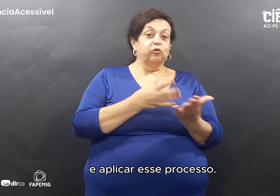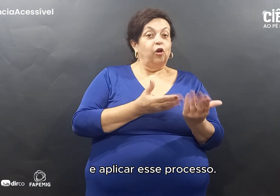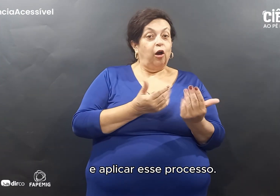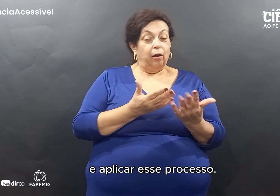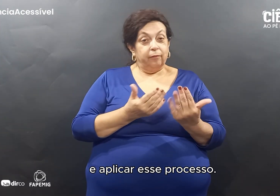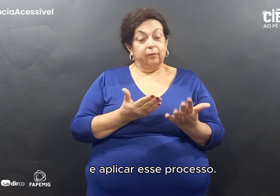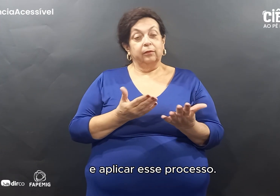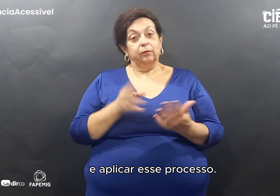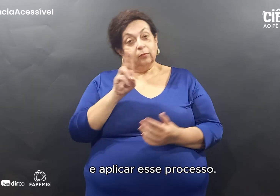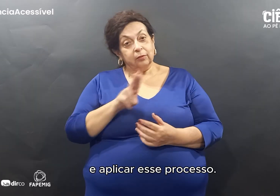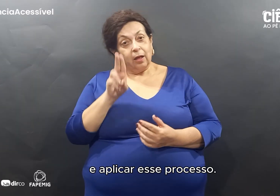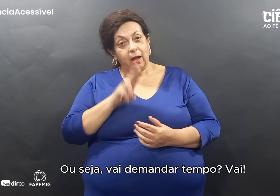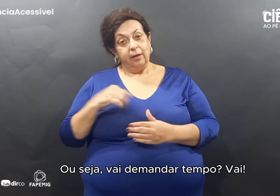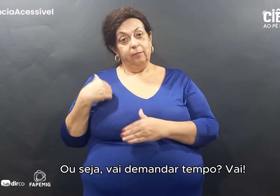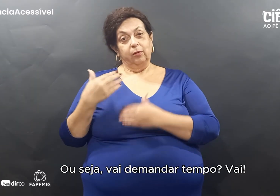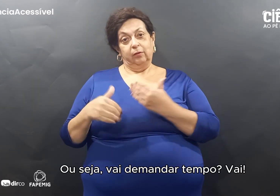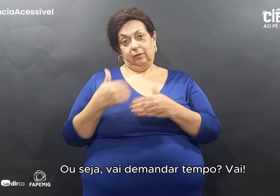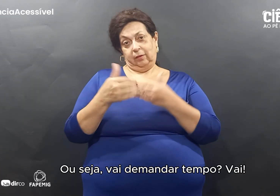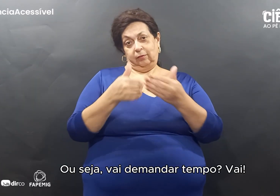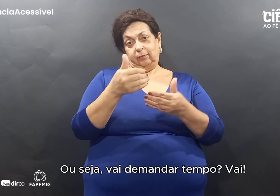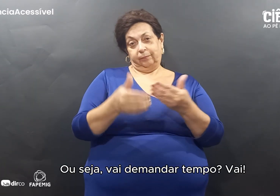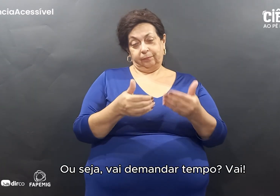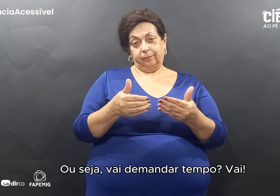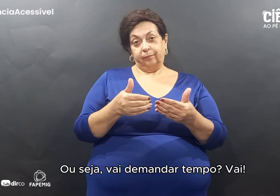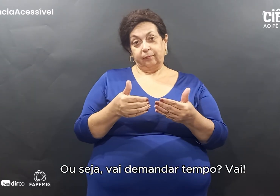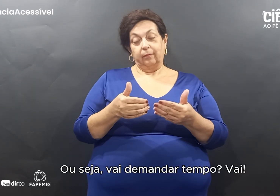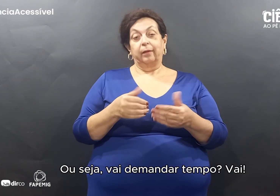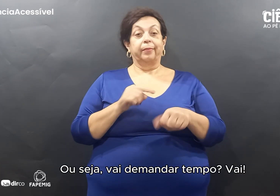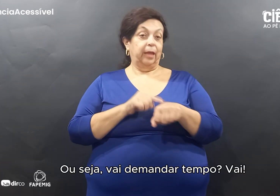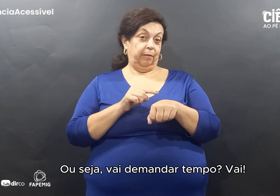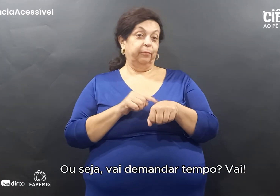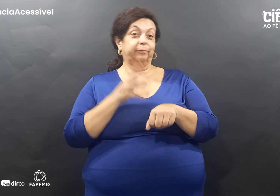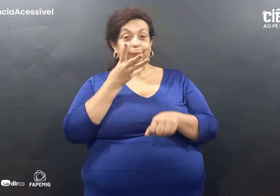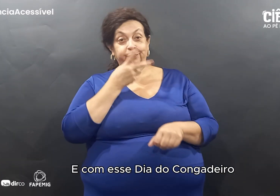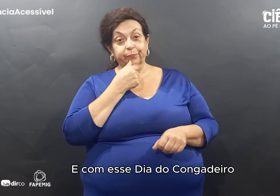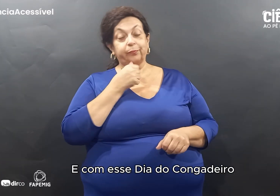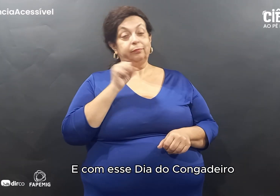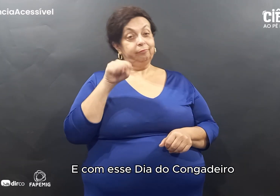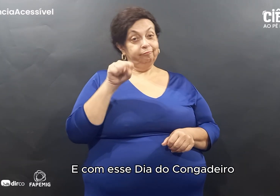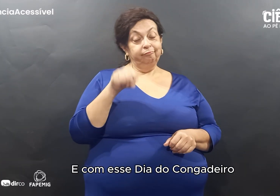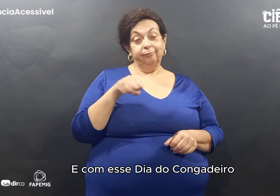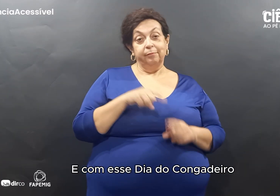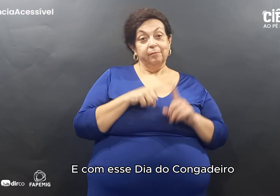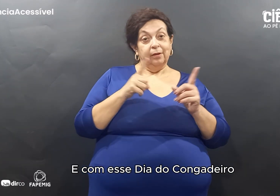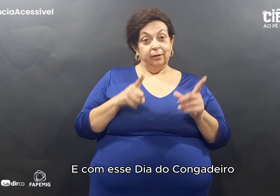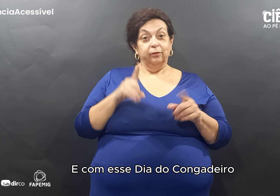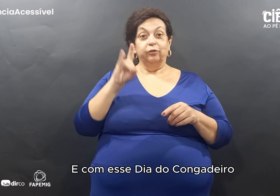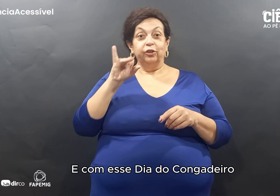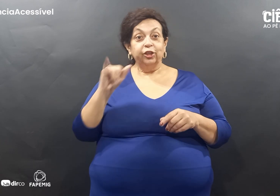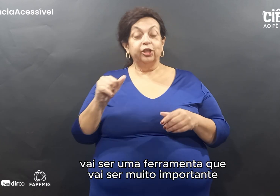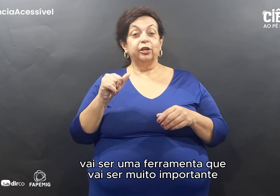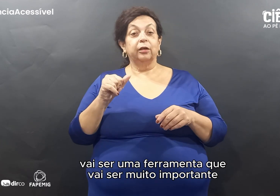e aplicar esse processo. Ou seja, vai demandar tempo? Vai. E com esse dia do